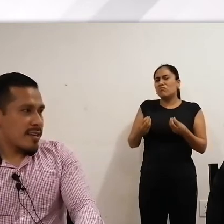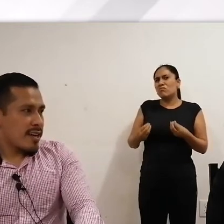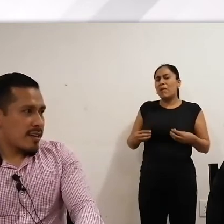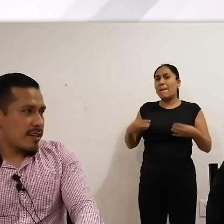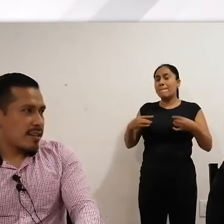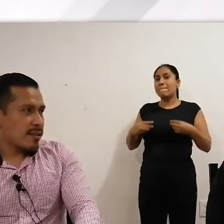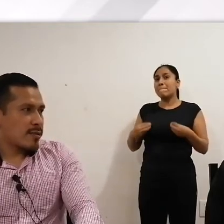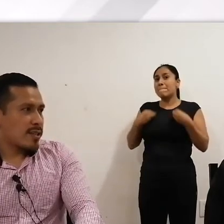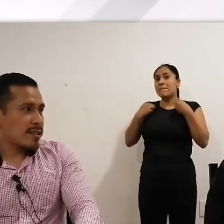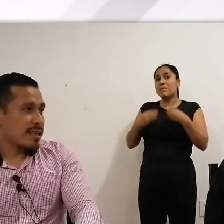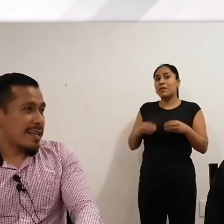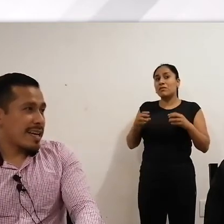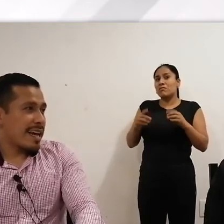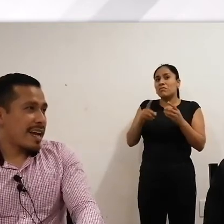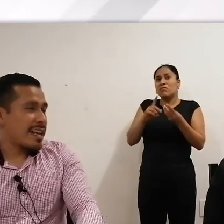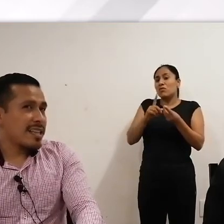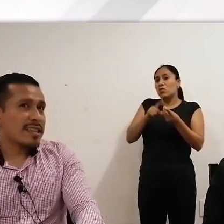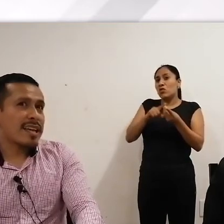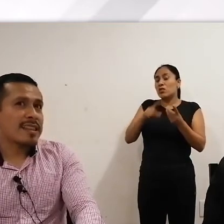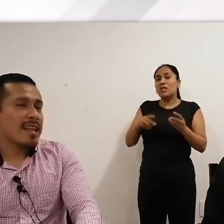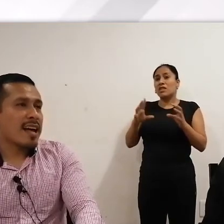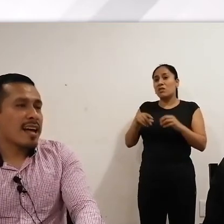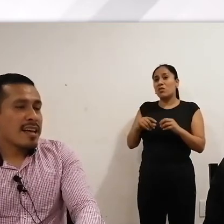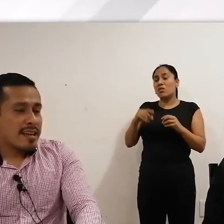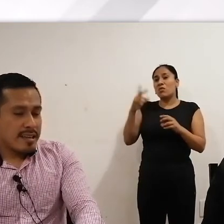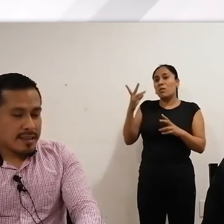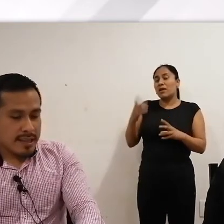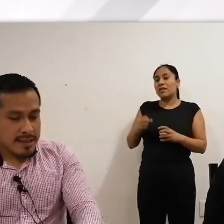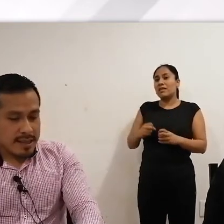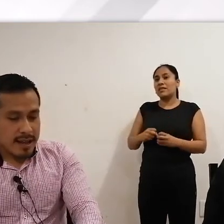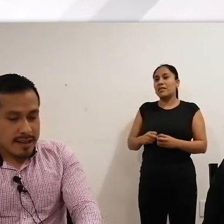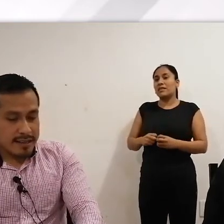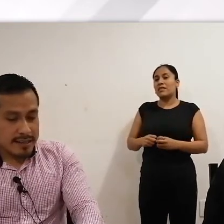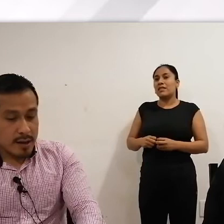hay señal. Entonces él intenta